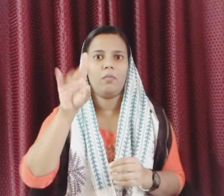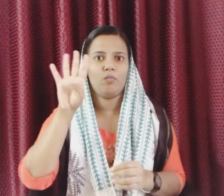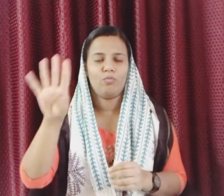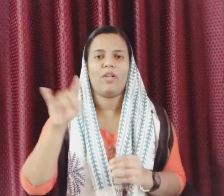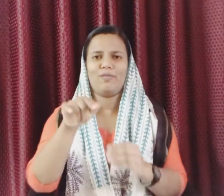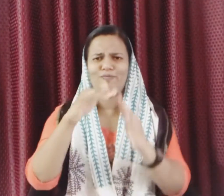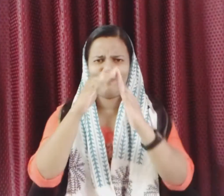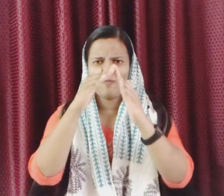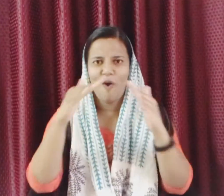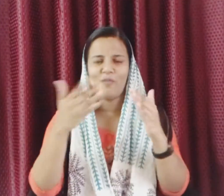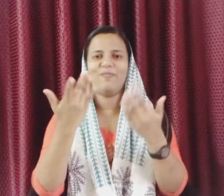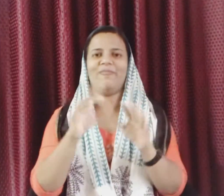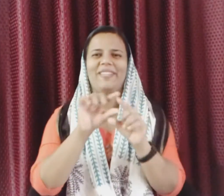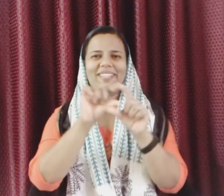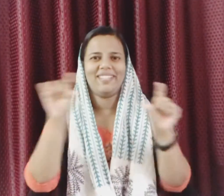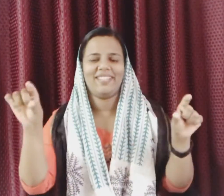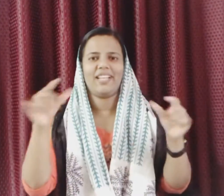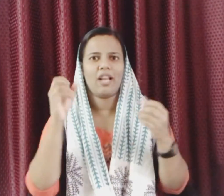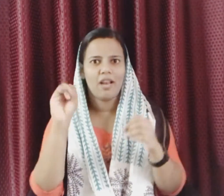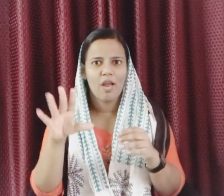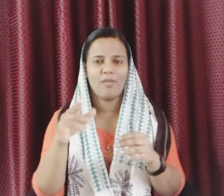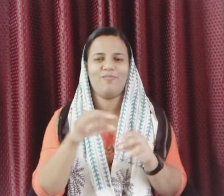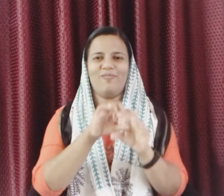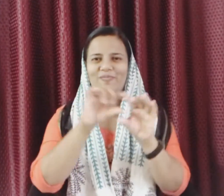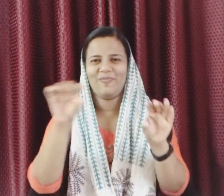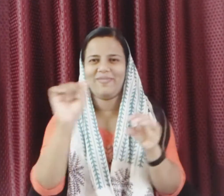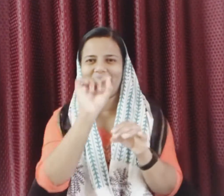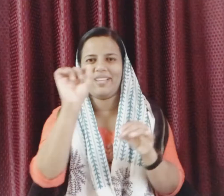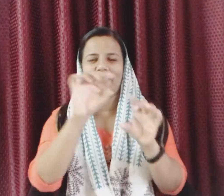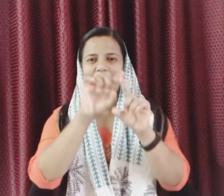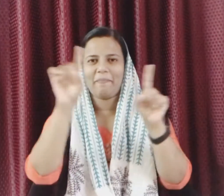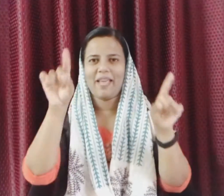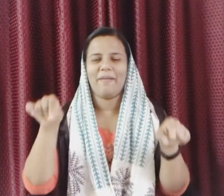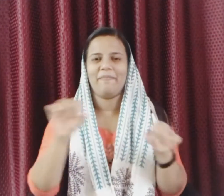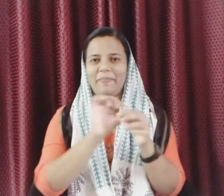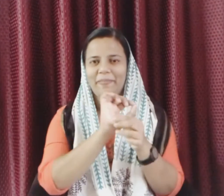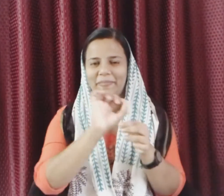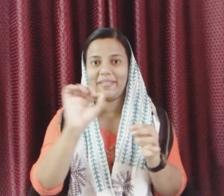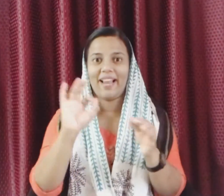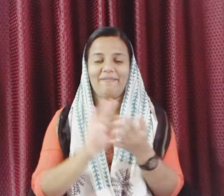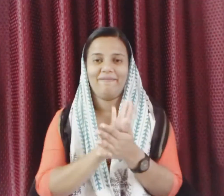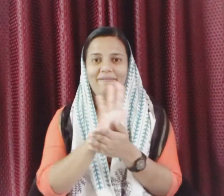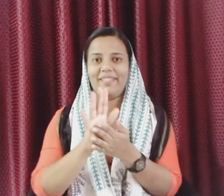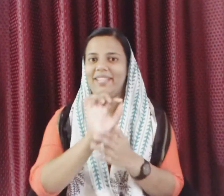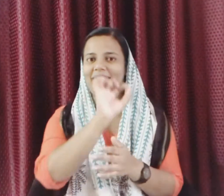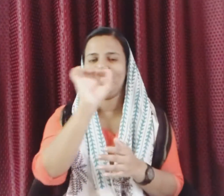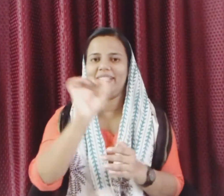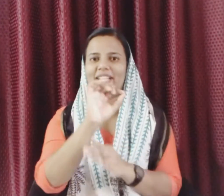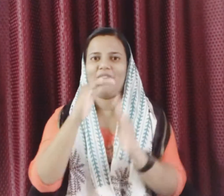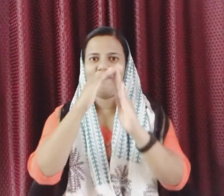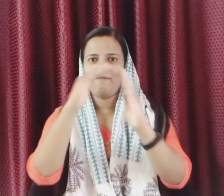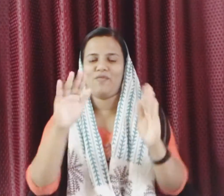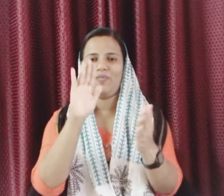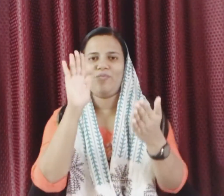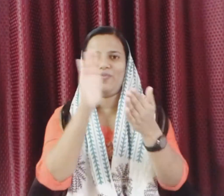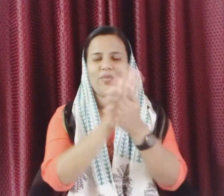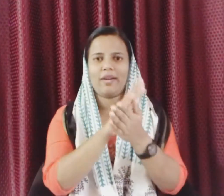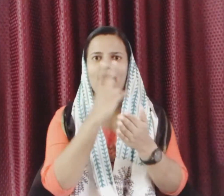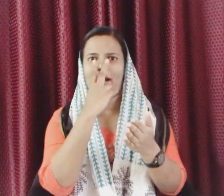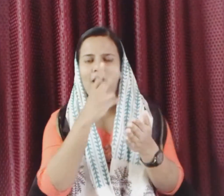വാക്യം. നിങ്ങളുടെ വീട്ടിൽ ഒരു നിങ്ങൾക്ക് സ്റ്റിക്കർ കിട്ടിയിട്ടില്ലായെങ്കിൽ നിങ്ങളുടെ വീട്ടിൽ ഒരു നല്ല പേപ്പറിൽ മനോഹരമായിട്ട് ഇത് എഴുതിയിട്ട് നിങ്ങളുടെ ഭിത്തിക്ക്